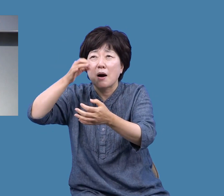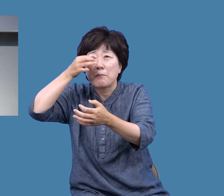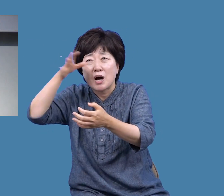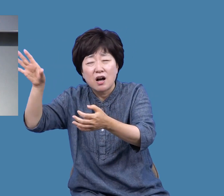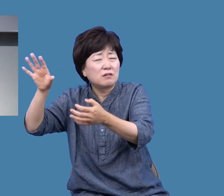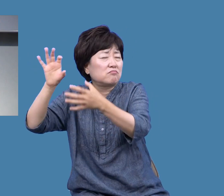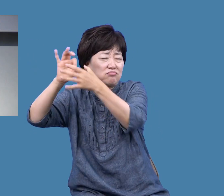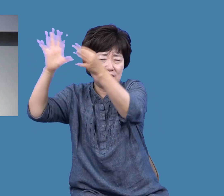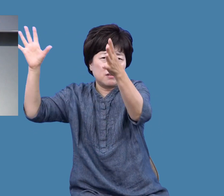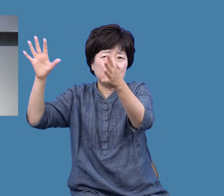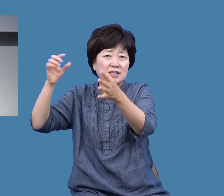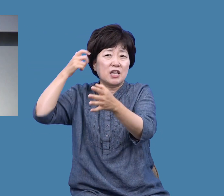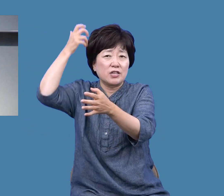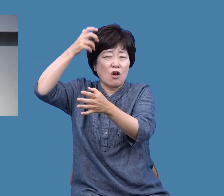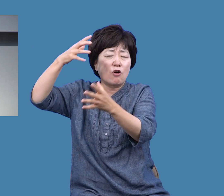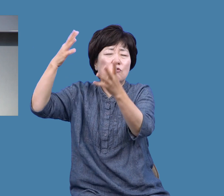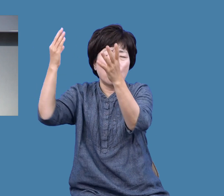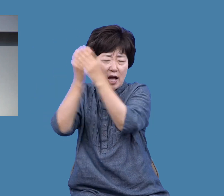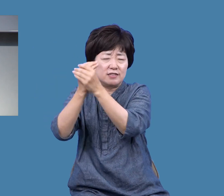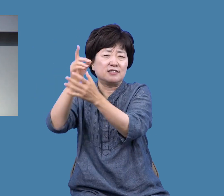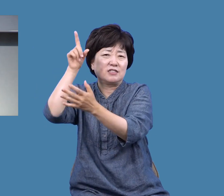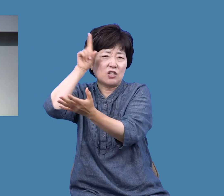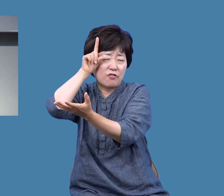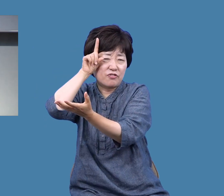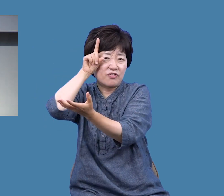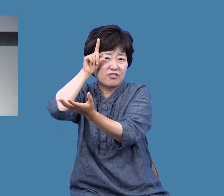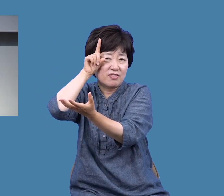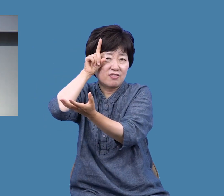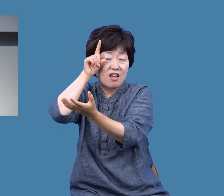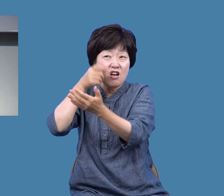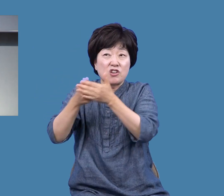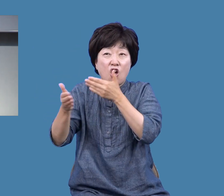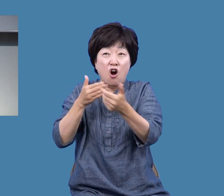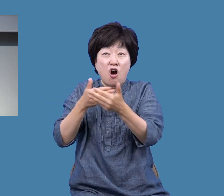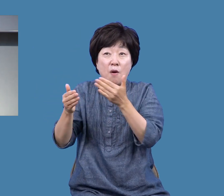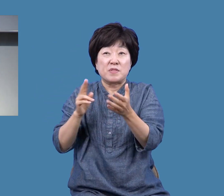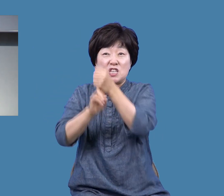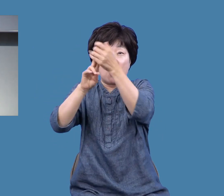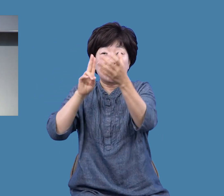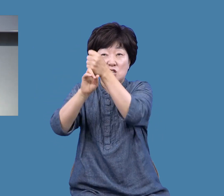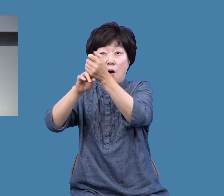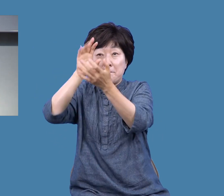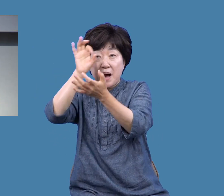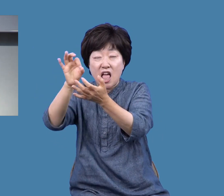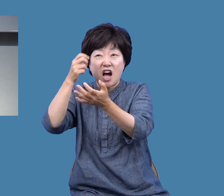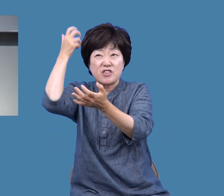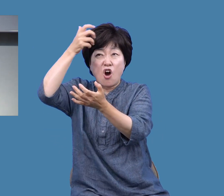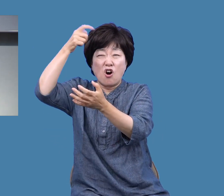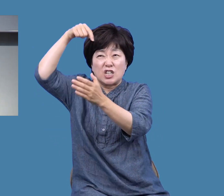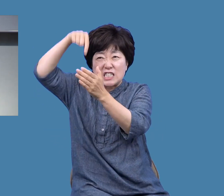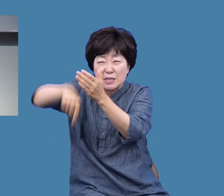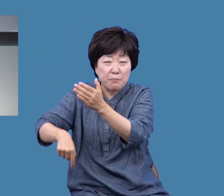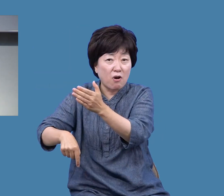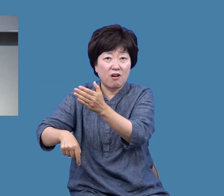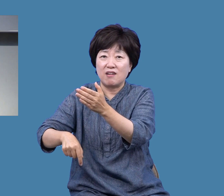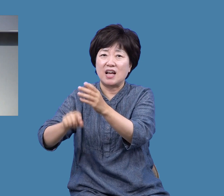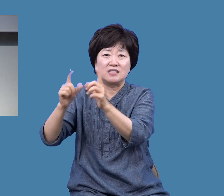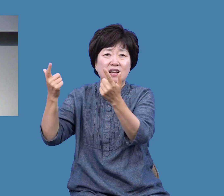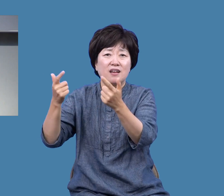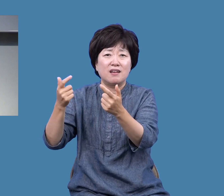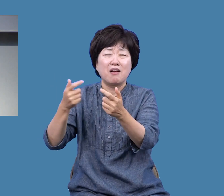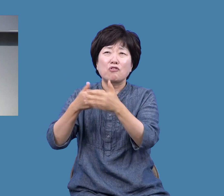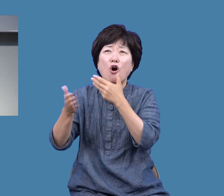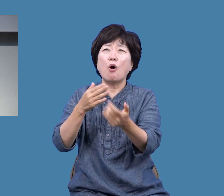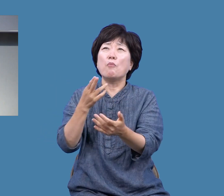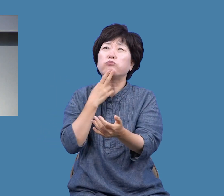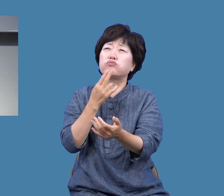완전해요. 그런 것을 경험해야 더 영적인 사람이 되는 것도 아니고, 그런 걸 경험하지 않는다고 해서 덜 영적인 것도 아니야.